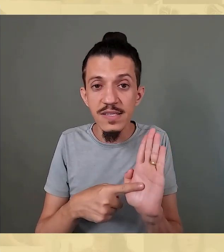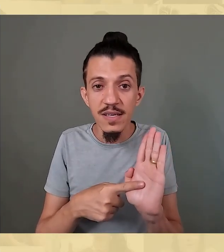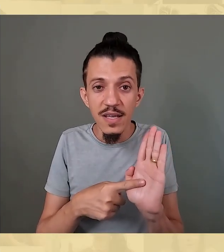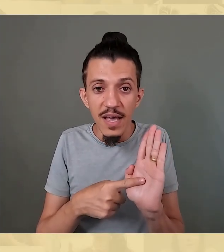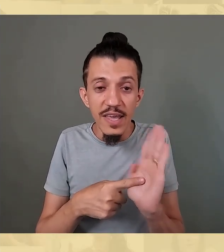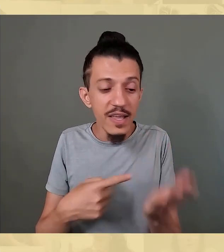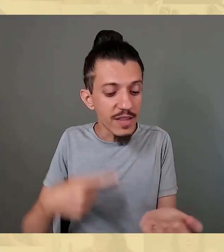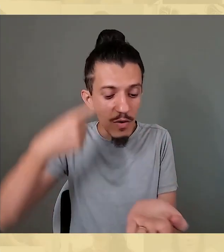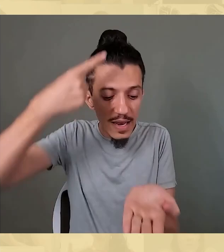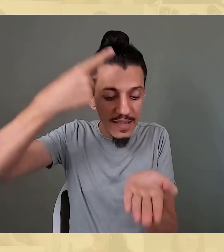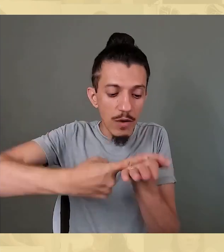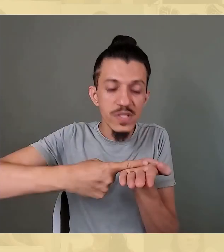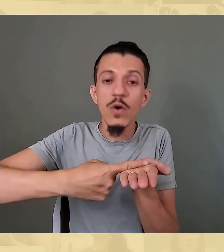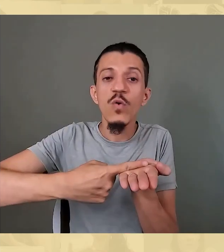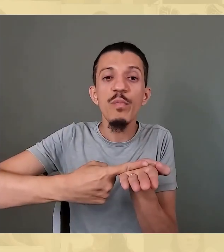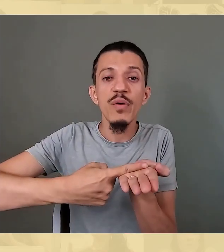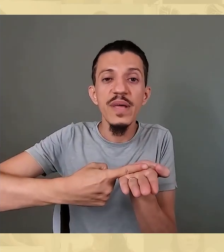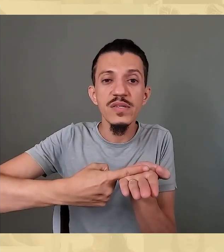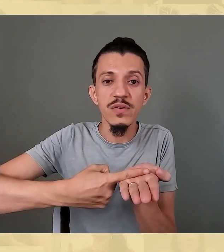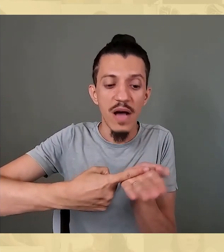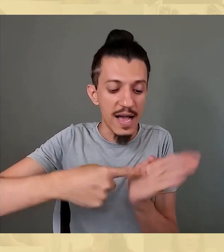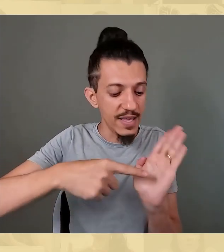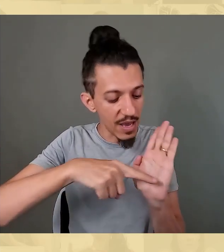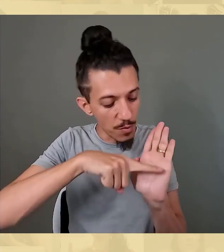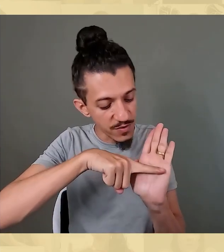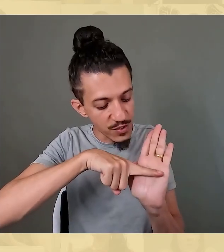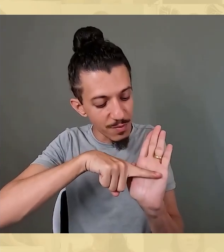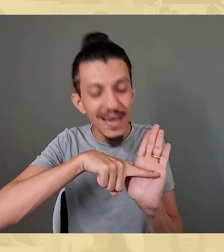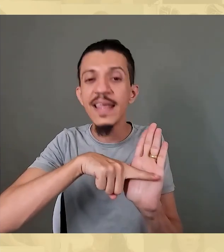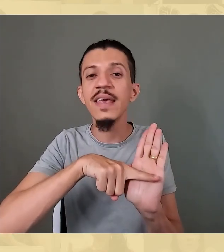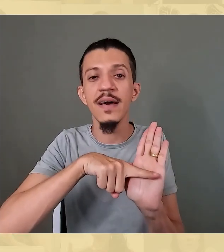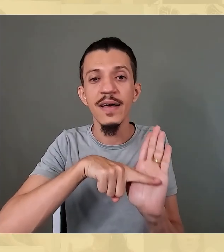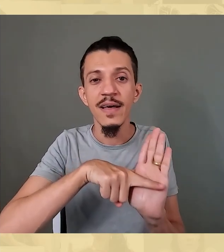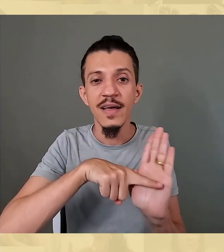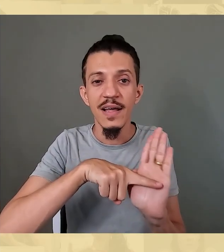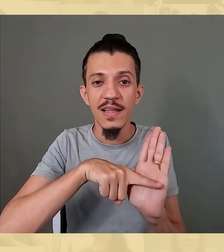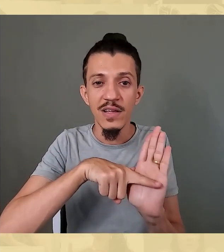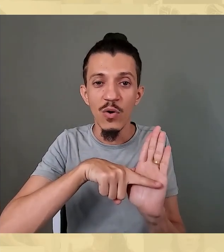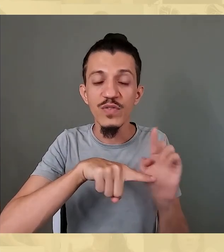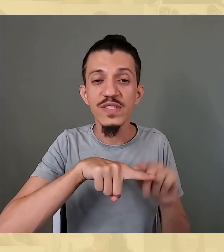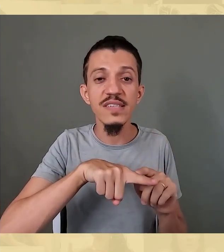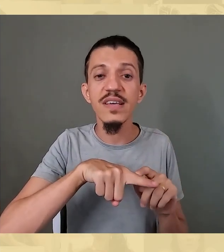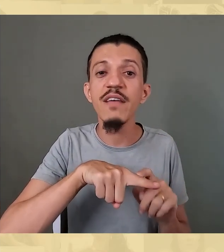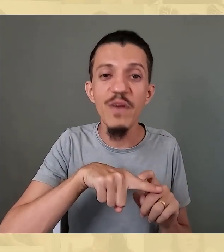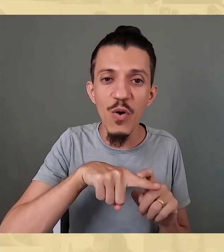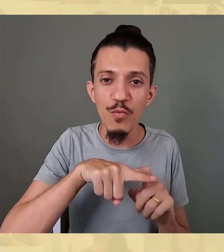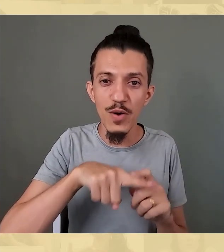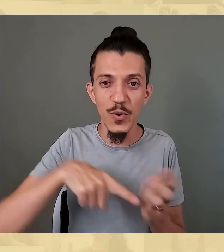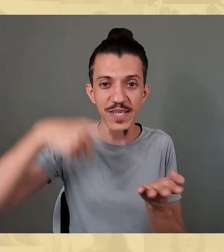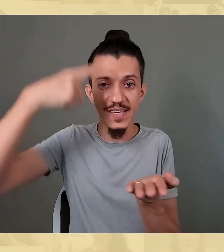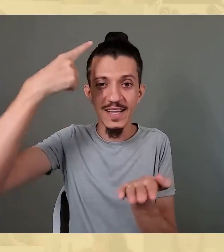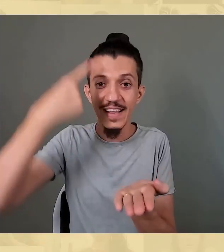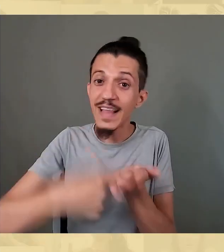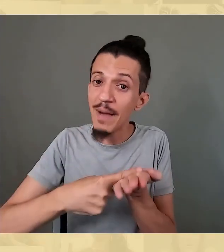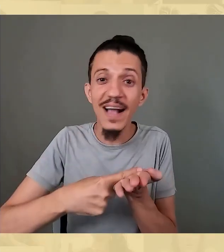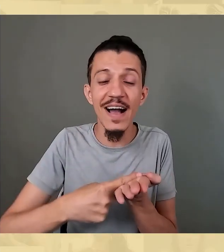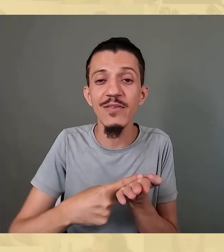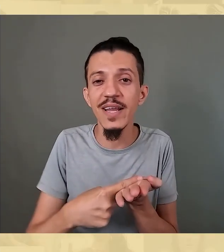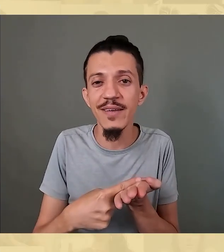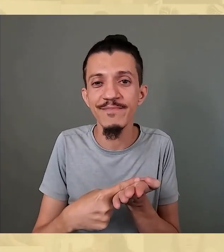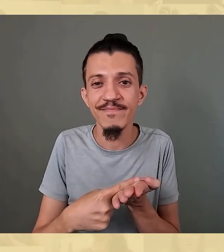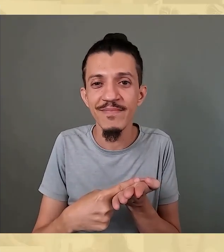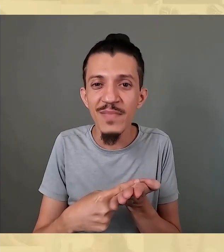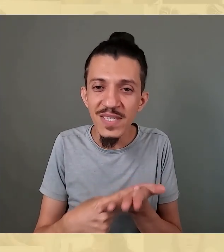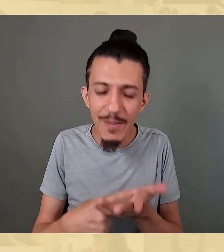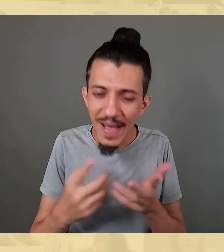itens. E então ali está o seu compromisso. Aqui é como se fosse uma linha onde você escreveu alguma coisa e está marcado